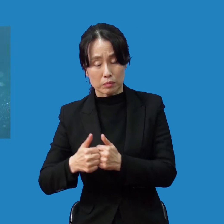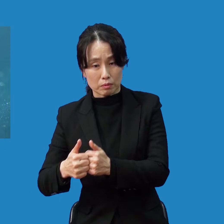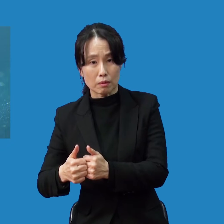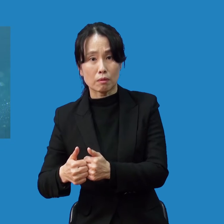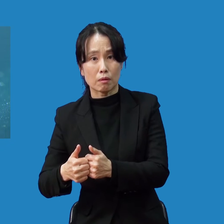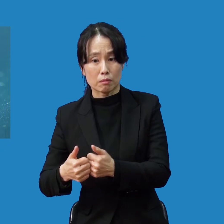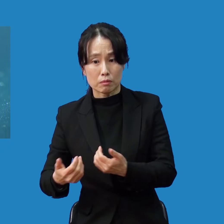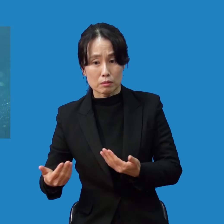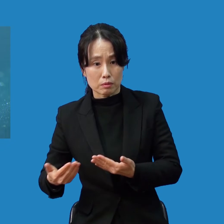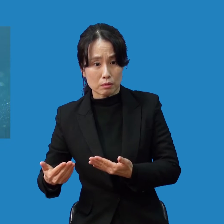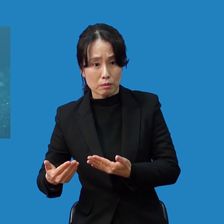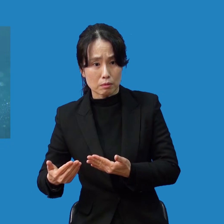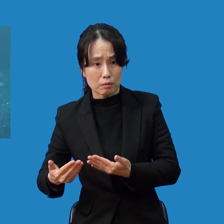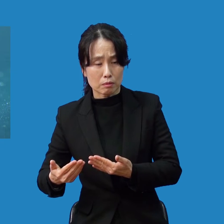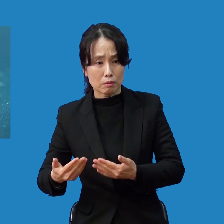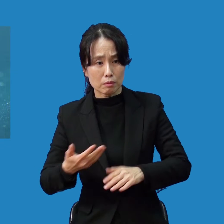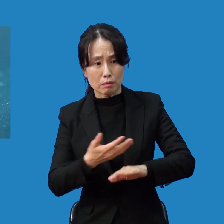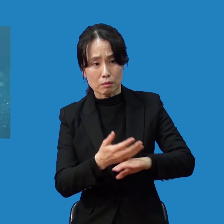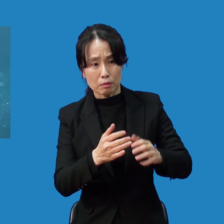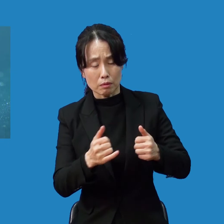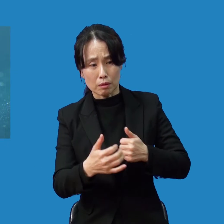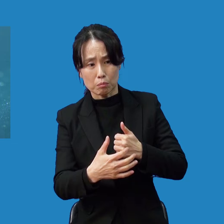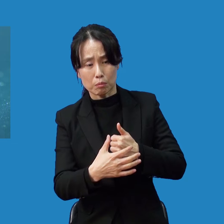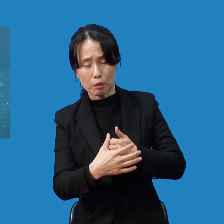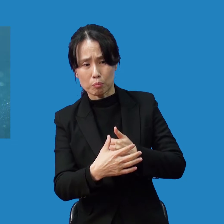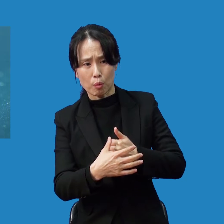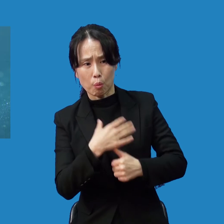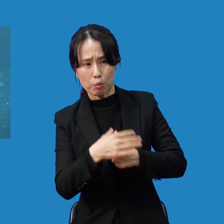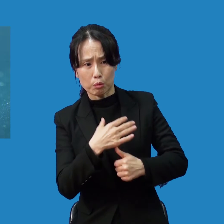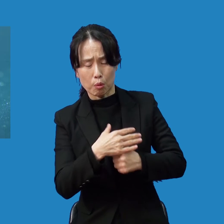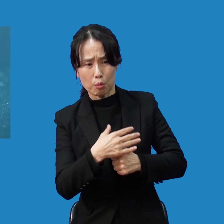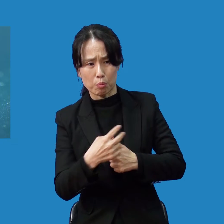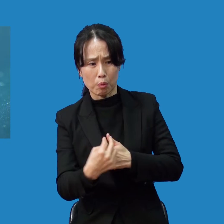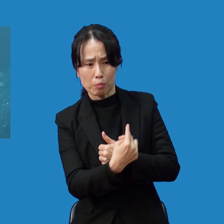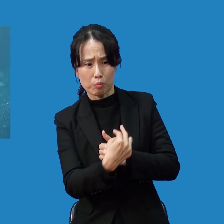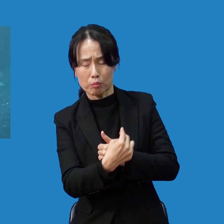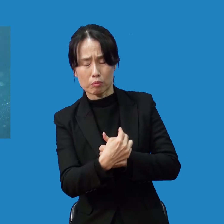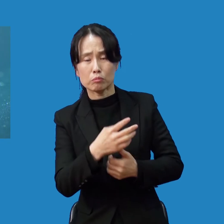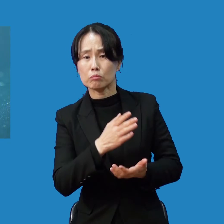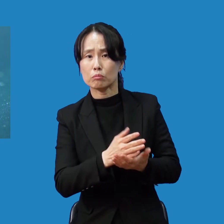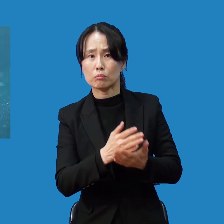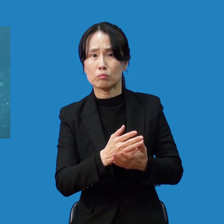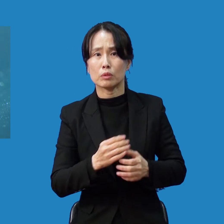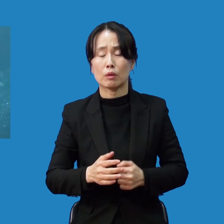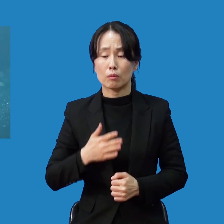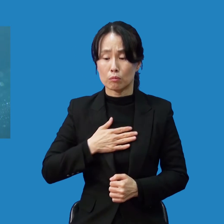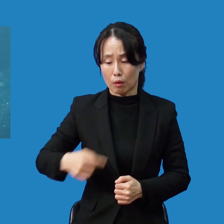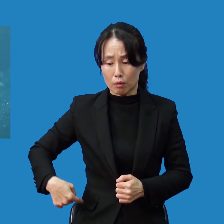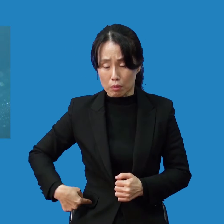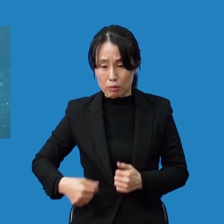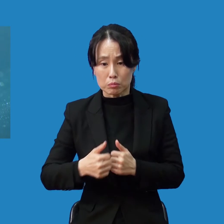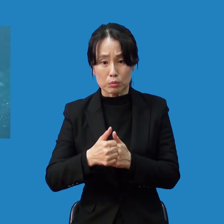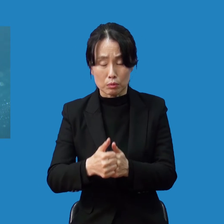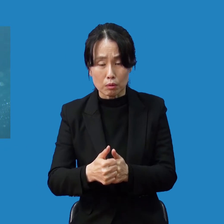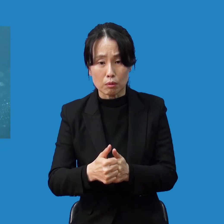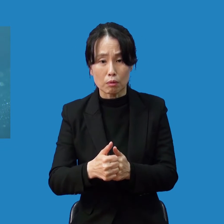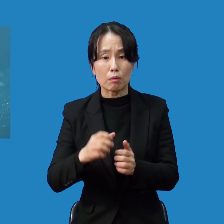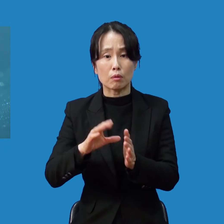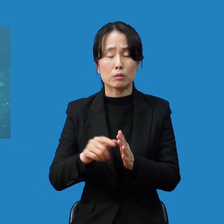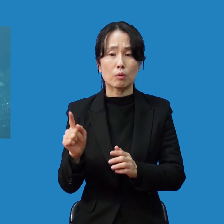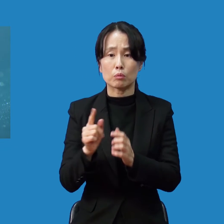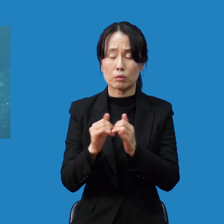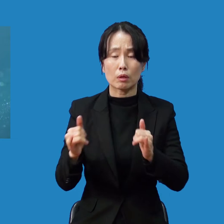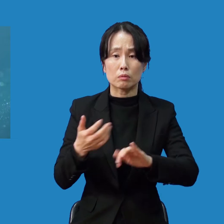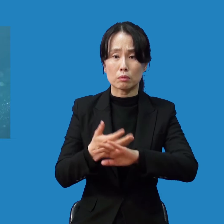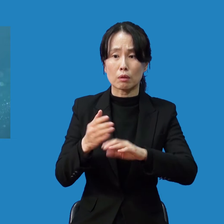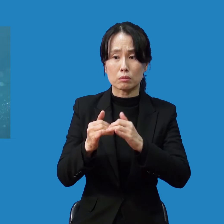일을 아무도 막아서는 안 되고, 또 내 양심을 따라 표현하는 일을 아무도 가로막아서는 안 됩니다.